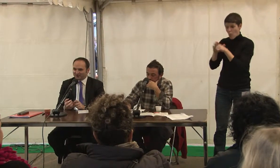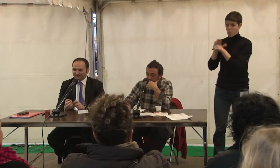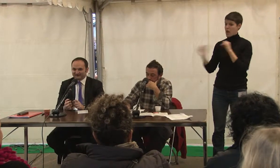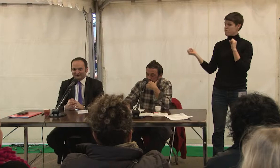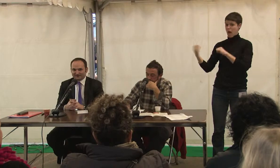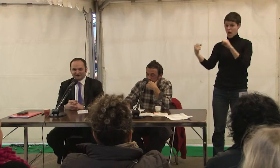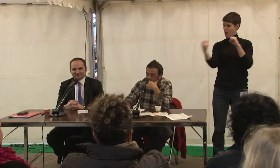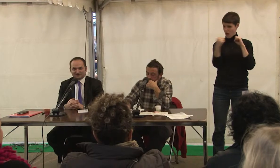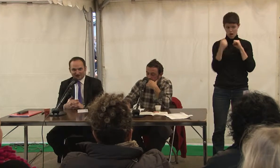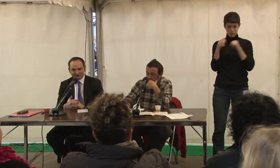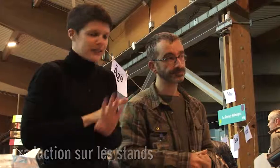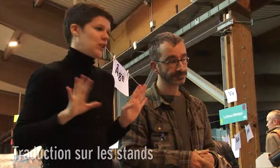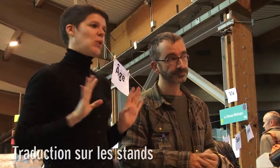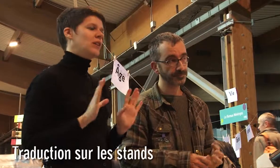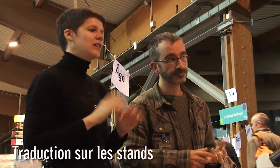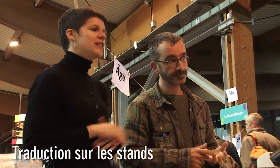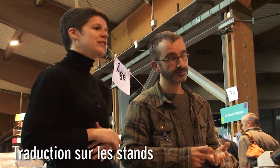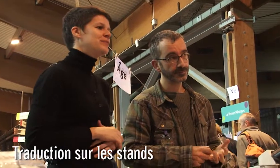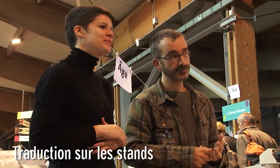forces parlementaires de la gauche.